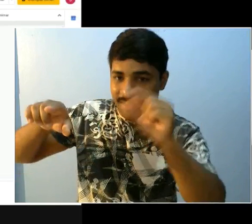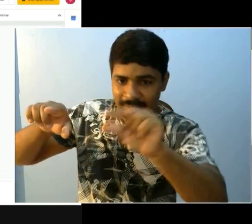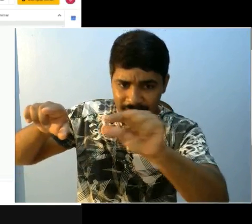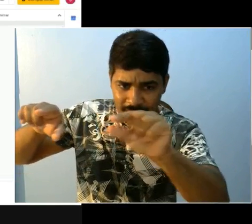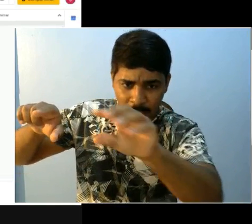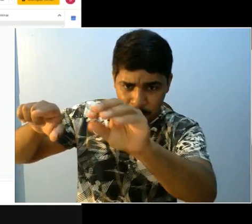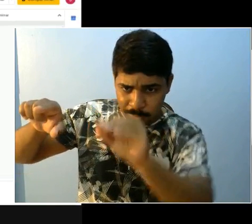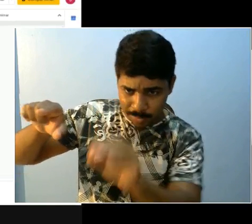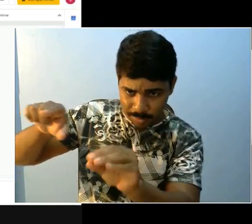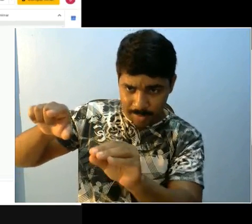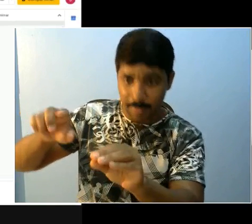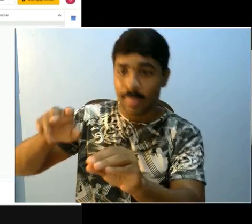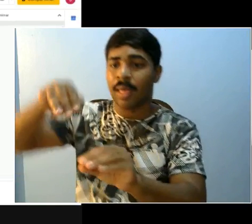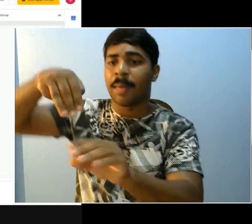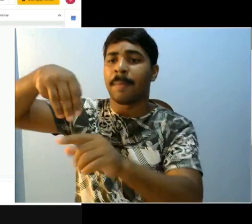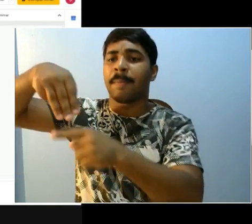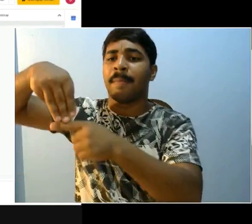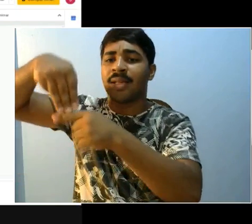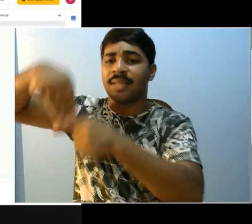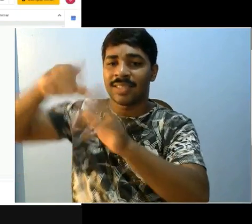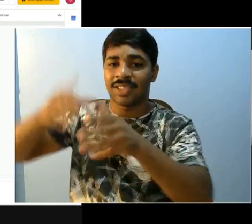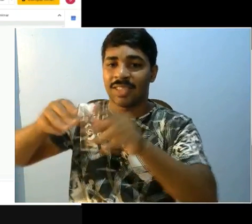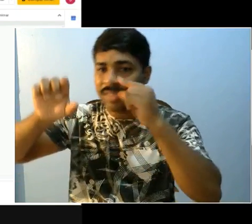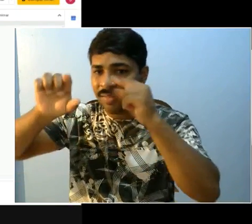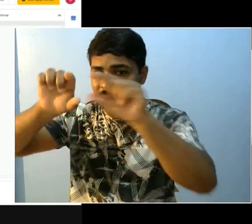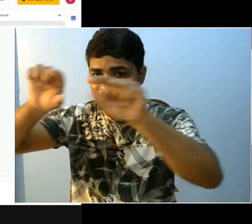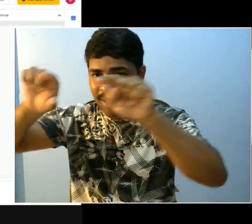Primeira coisa é achar isso daqui, tá? O peso.